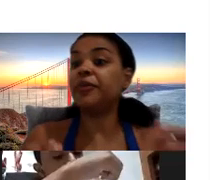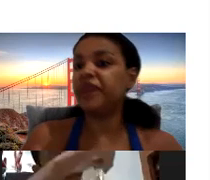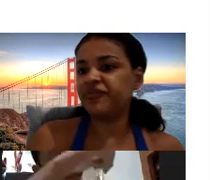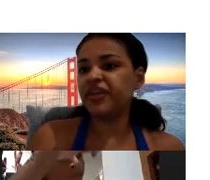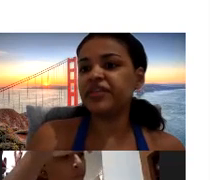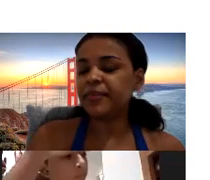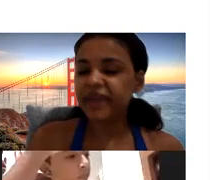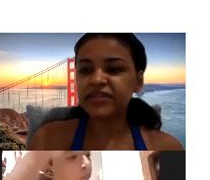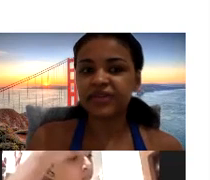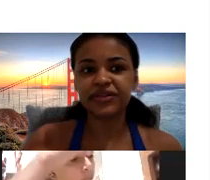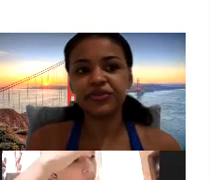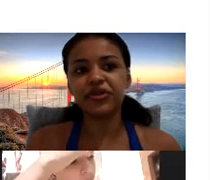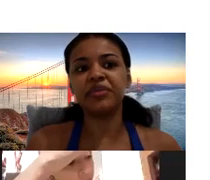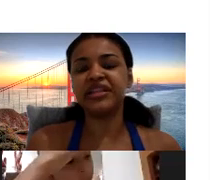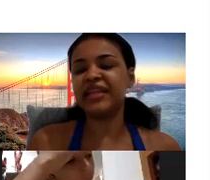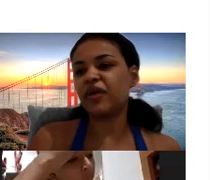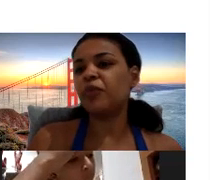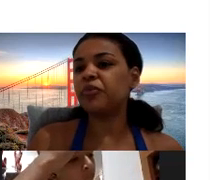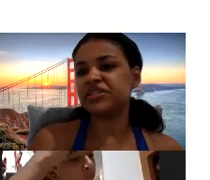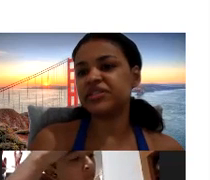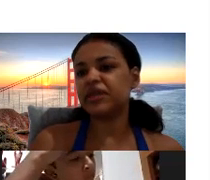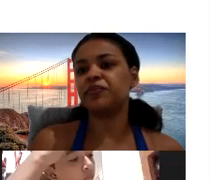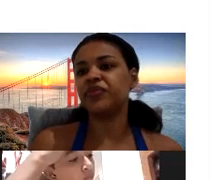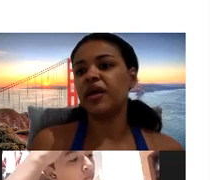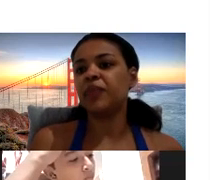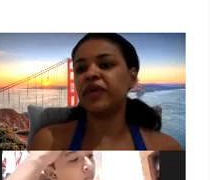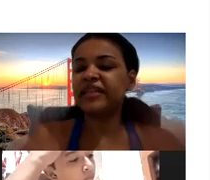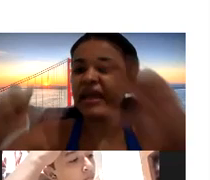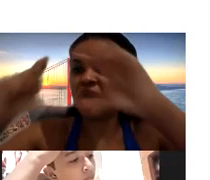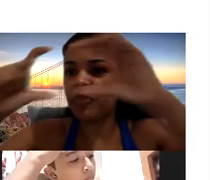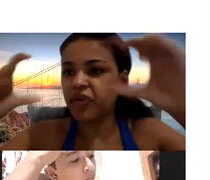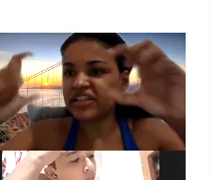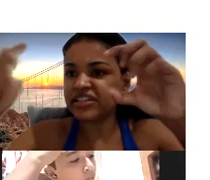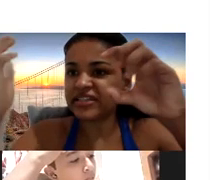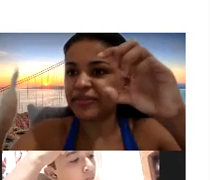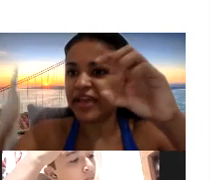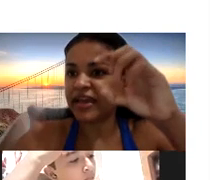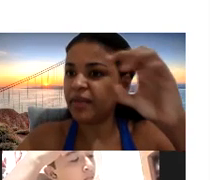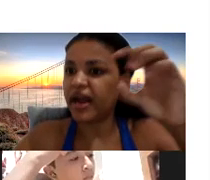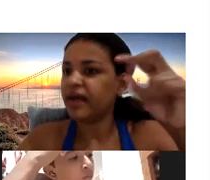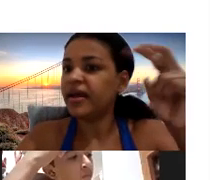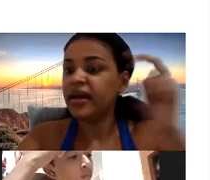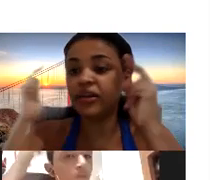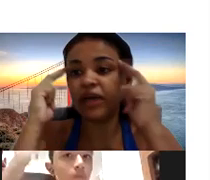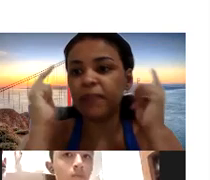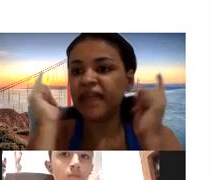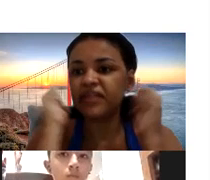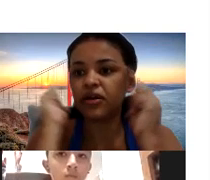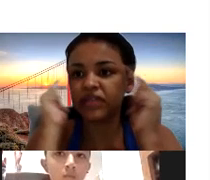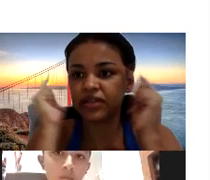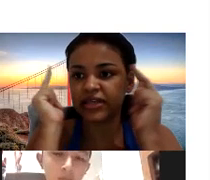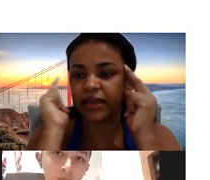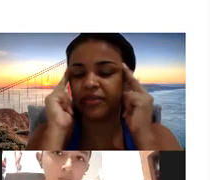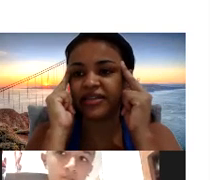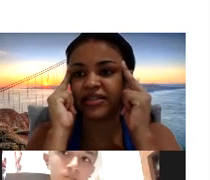aí eu prefiro também usar o segundo nome de composição porque decompor a gente essa quer quebrar então